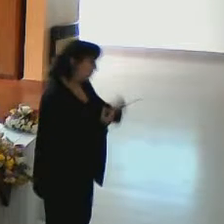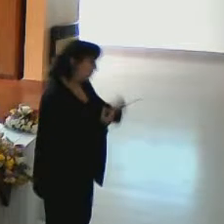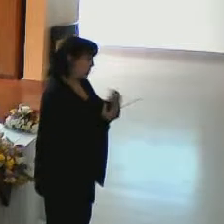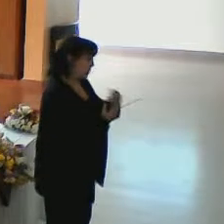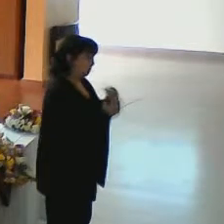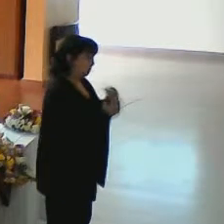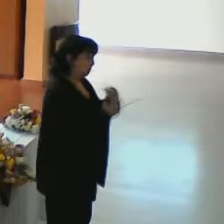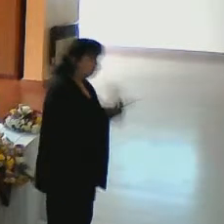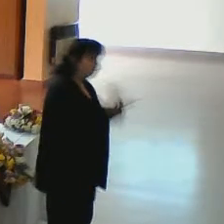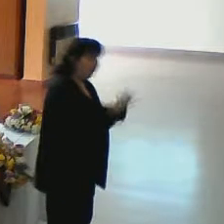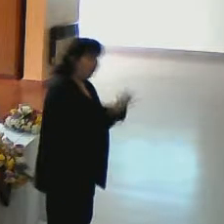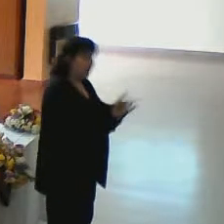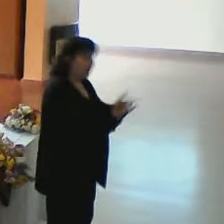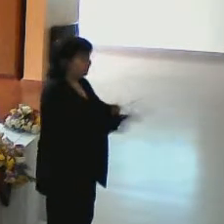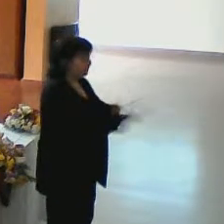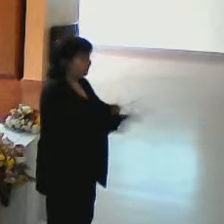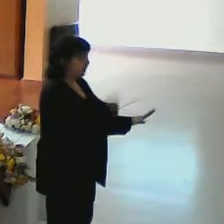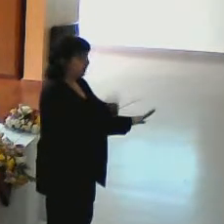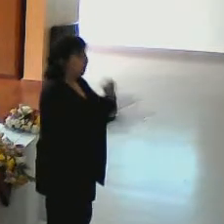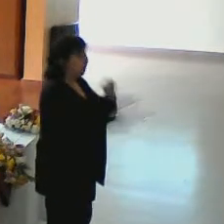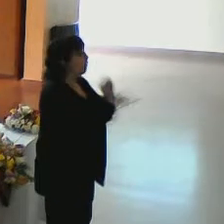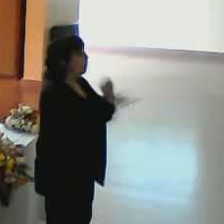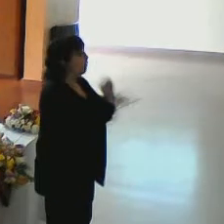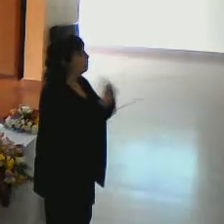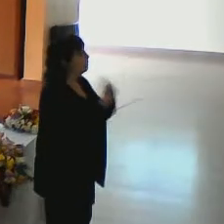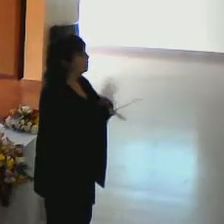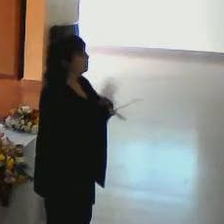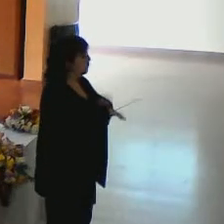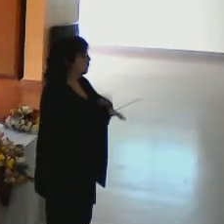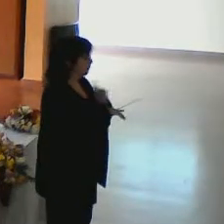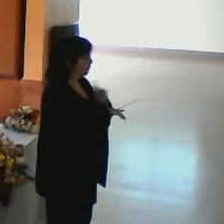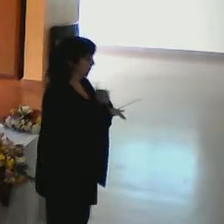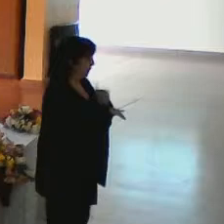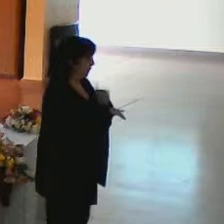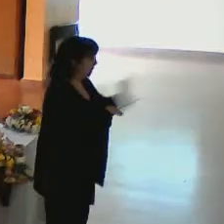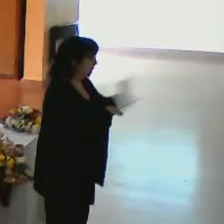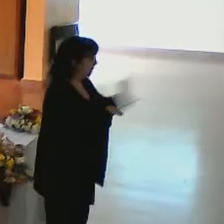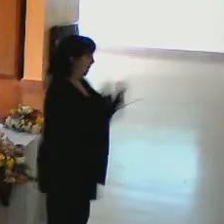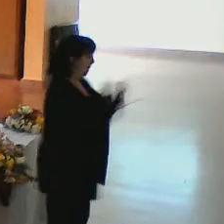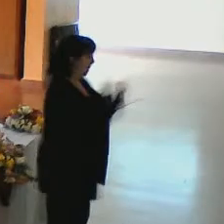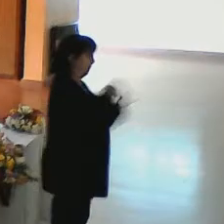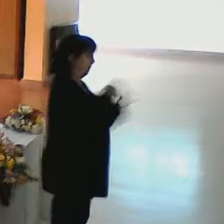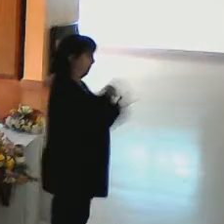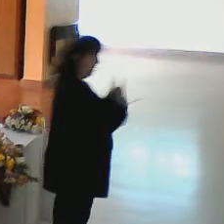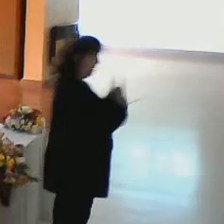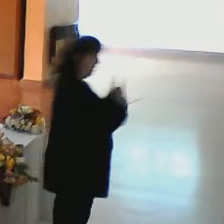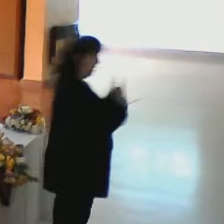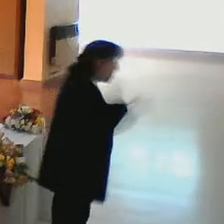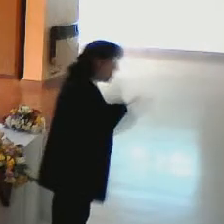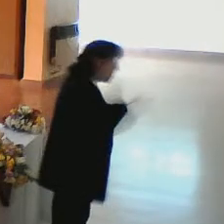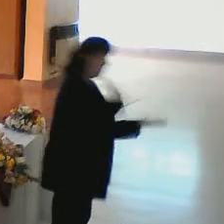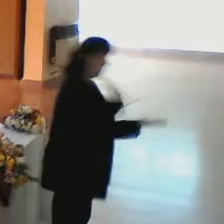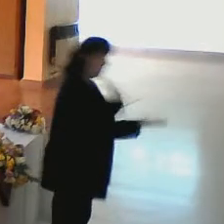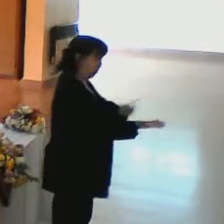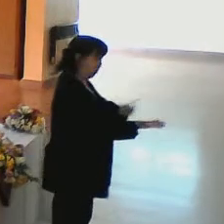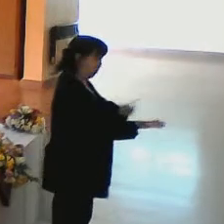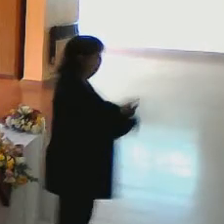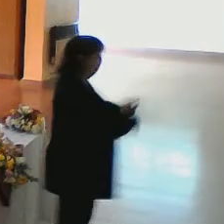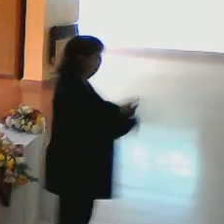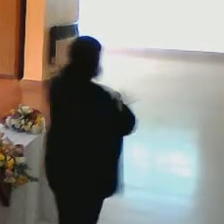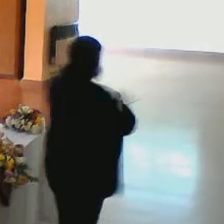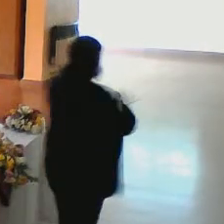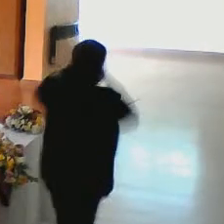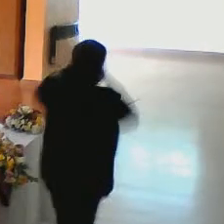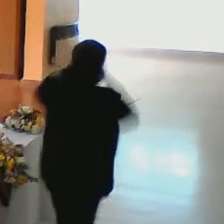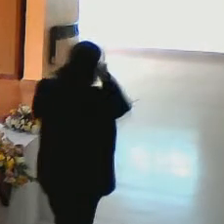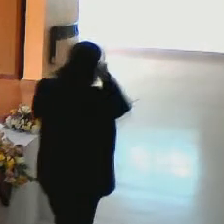son derivados por la escuela. Bueno, esta diapositiva, que me quedó azul porque no le pude